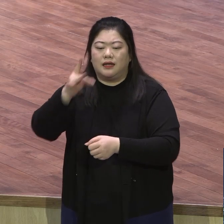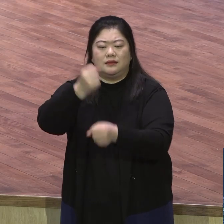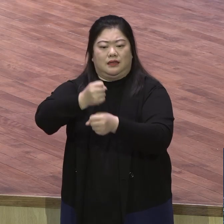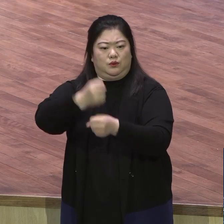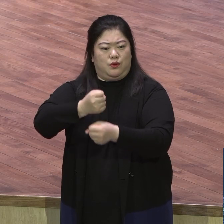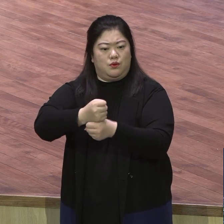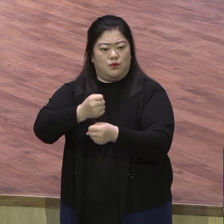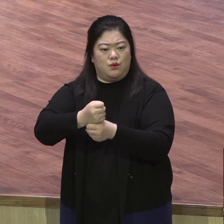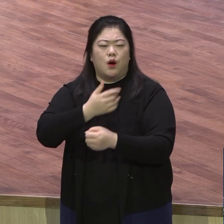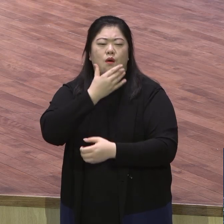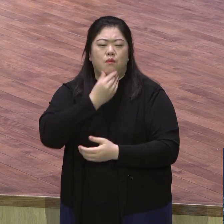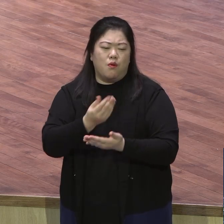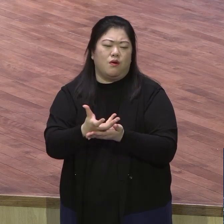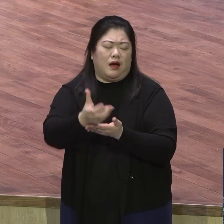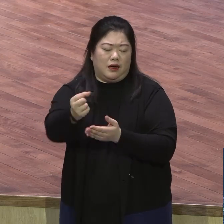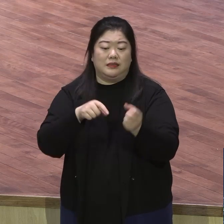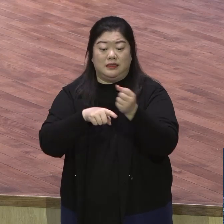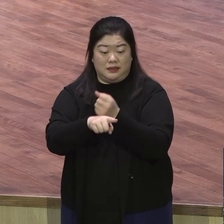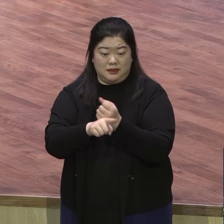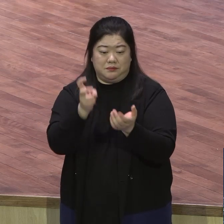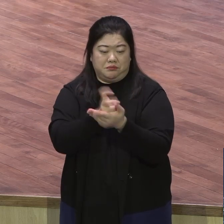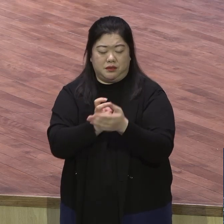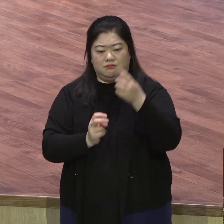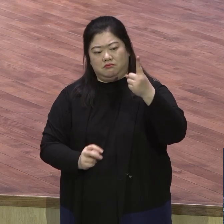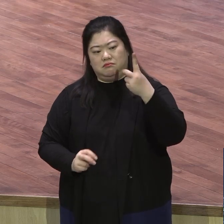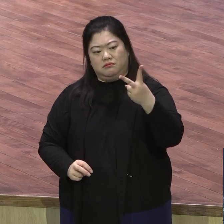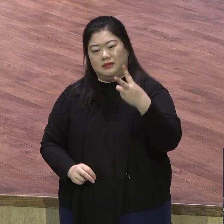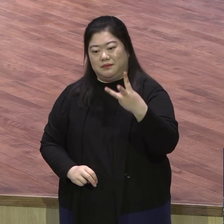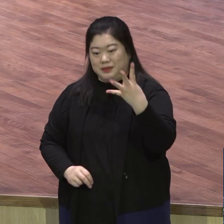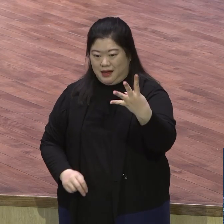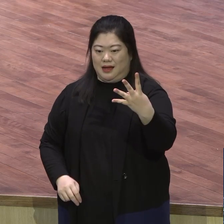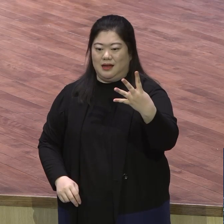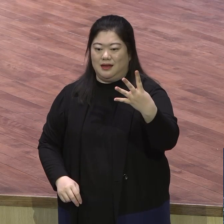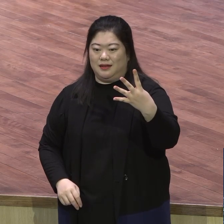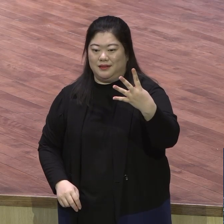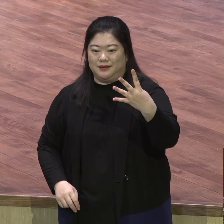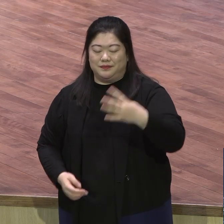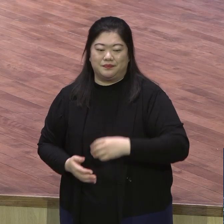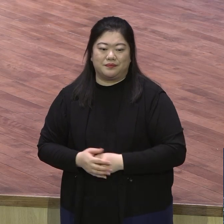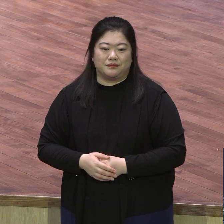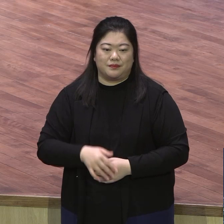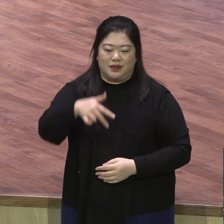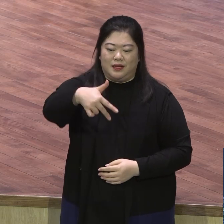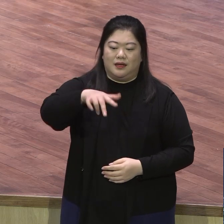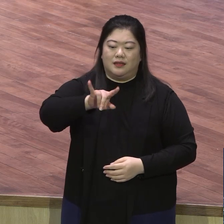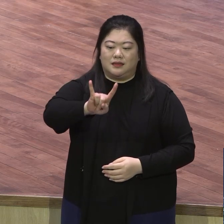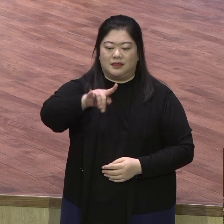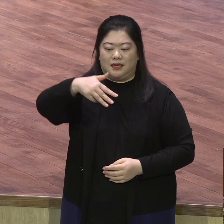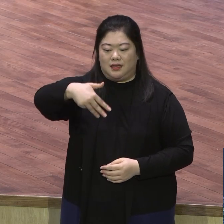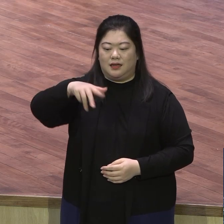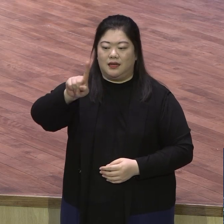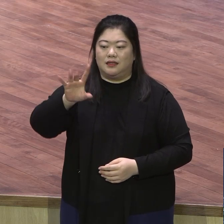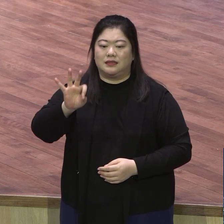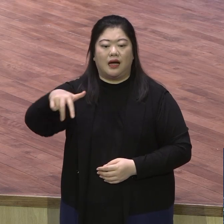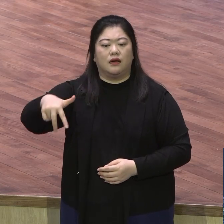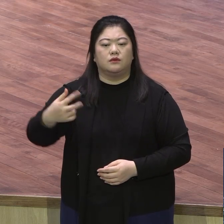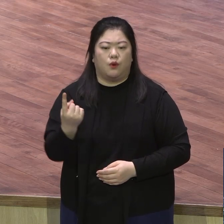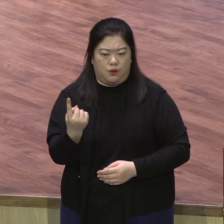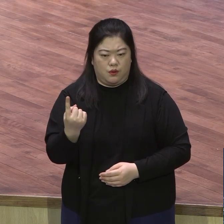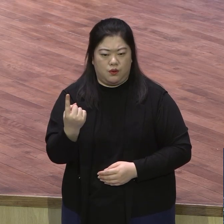봐라. 재창조의 축복. 재창조. 재창조. 묵상